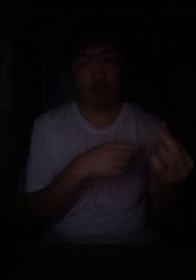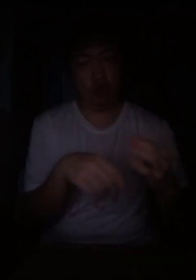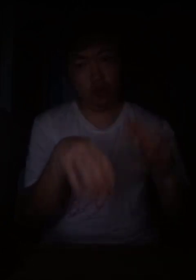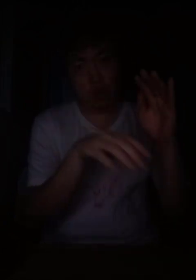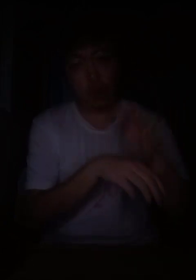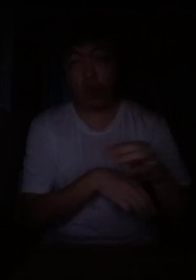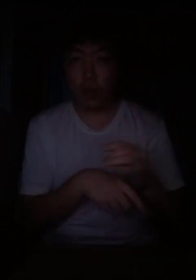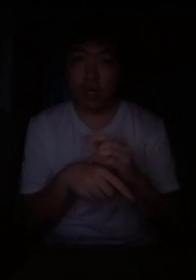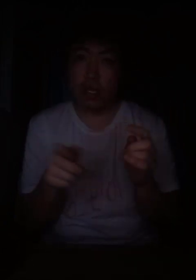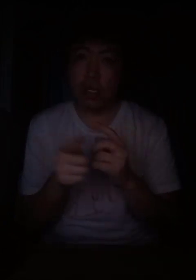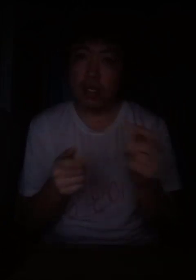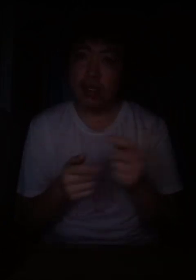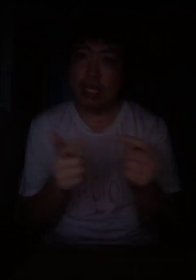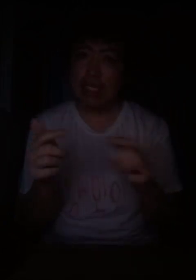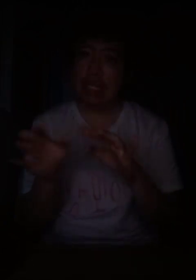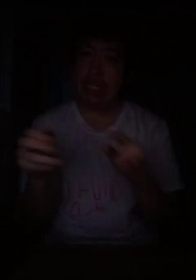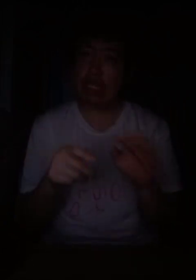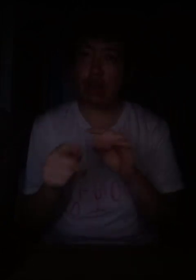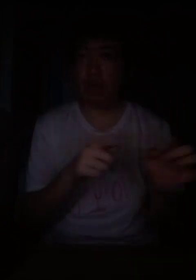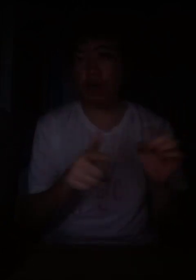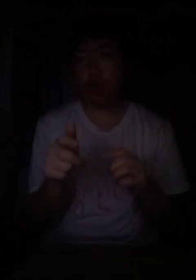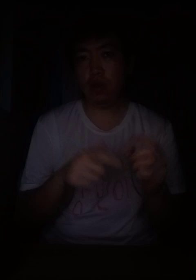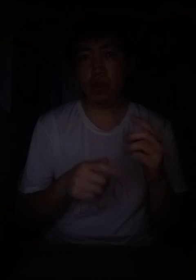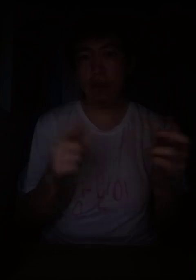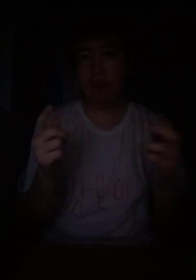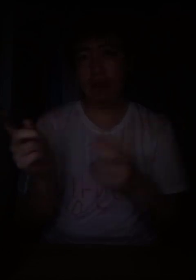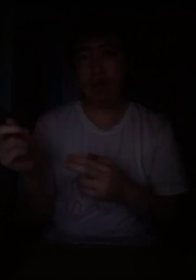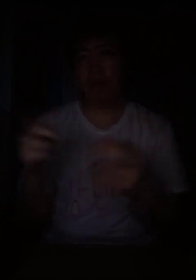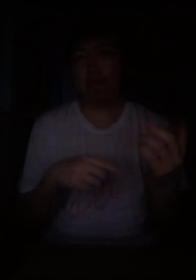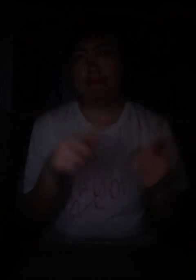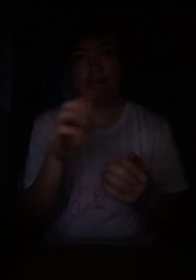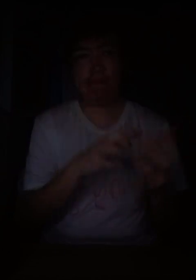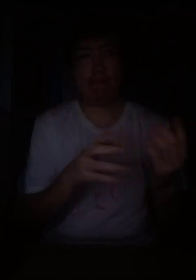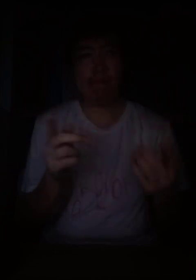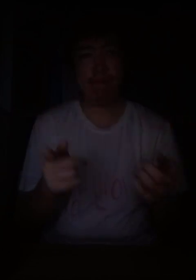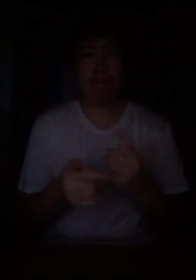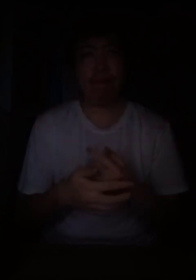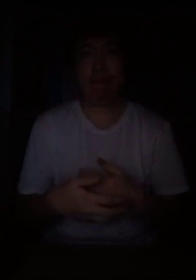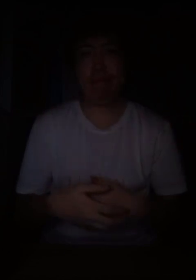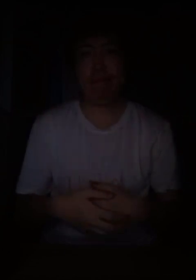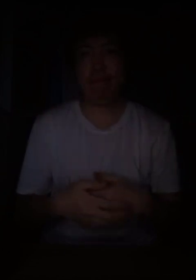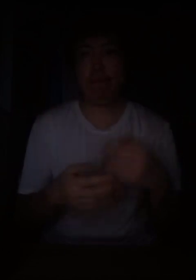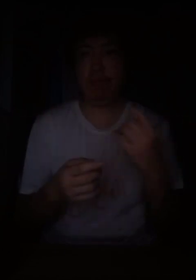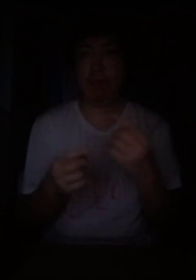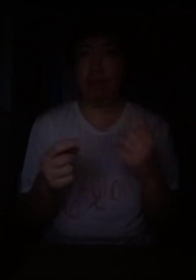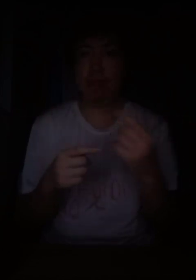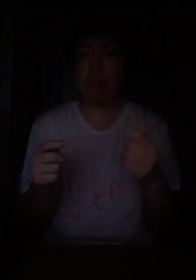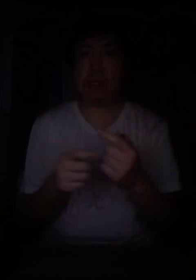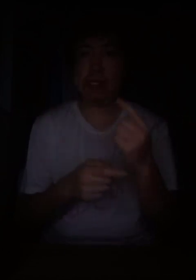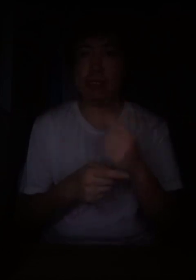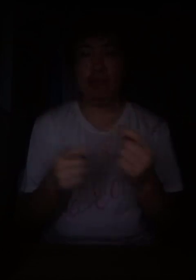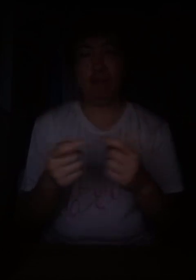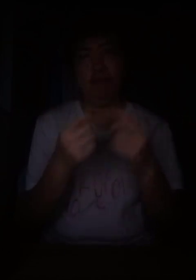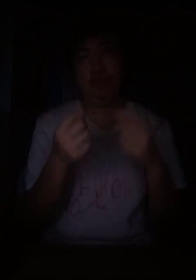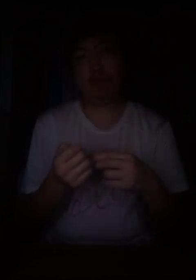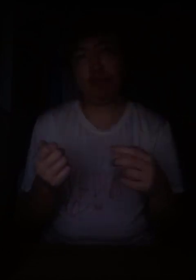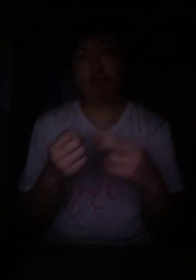오피스텔 지하에 빗물이 밀려들고 있다는 신고가 119에 접수됐습니다. 지하에 멈춘 승강기 안에서 사람의 목소리가 들렸다는